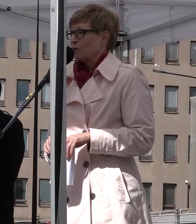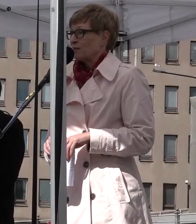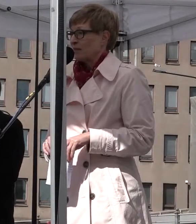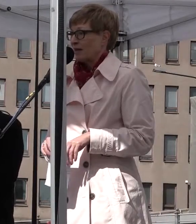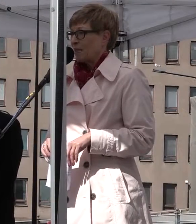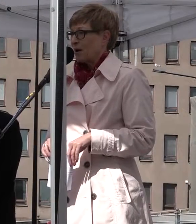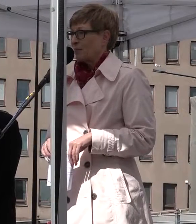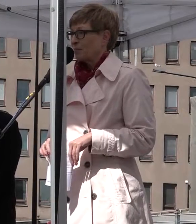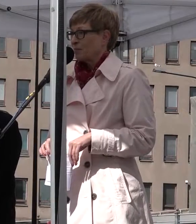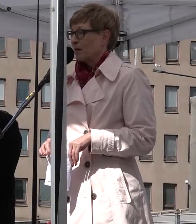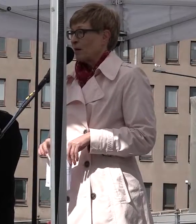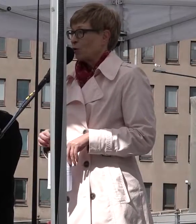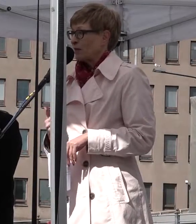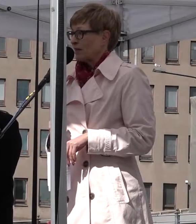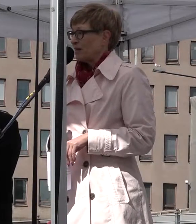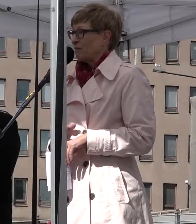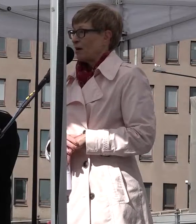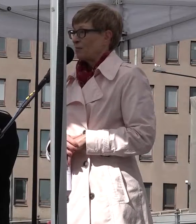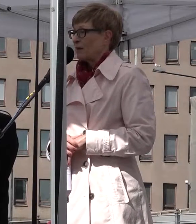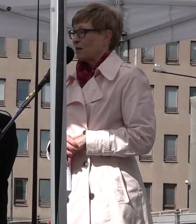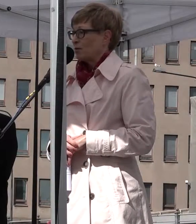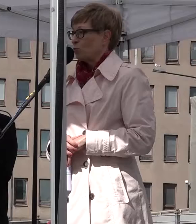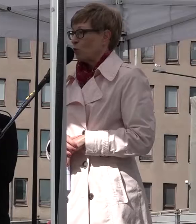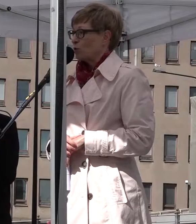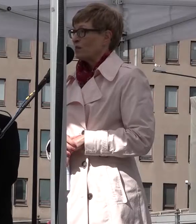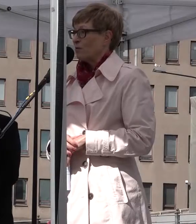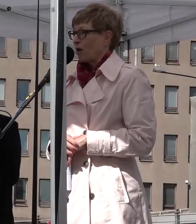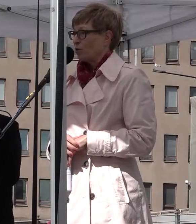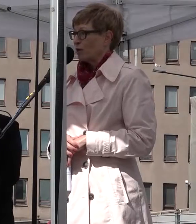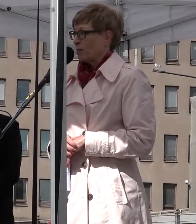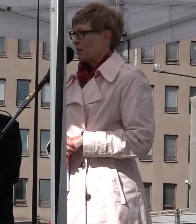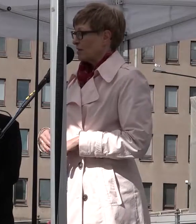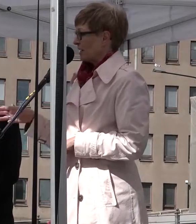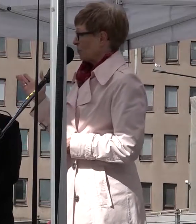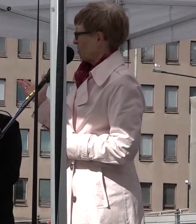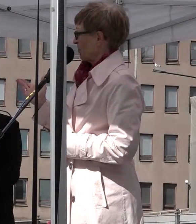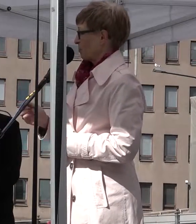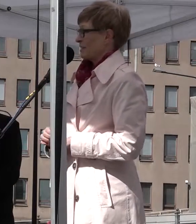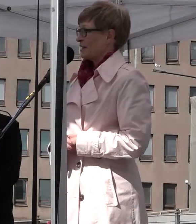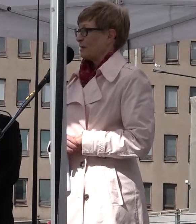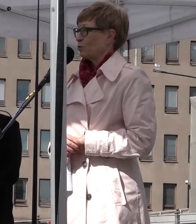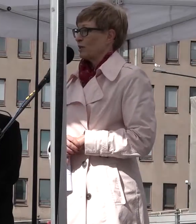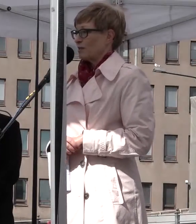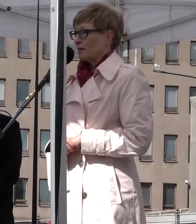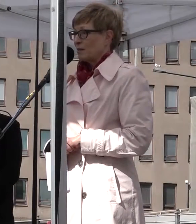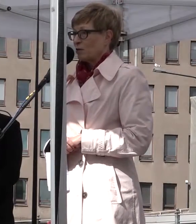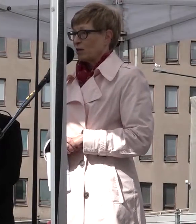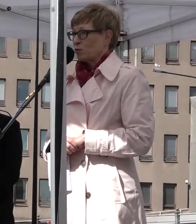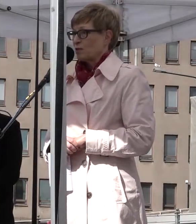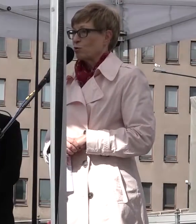viranomaisen roolissamme tekemään. Toinen tehtävä, mikä jatkuu, on sen valvonta. Sirpa varmasti kertoo